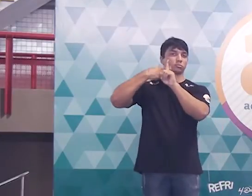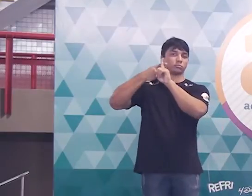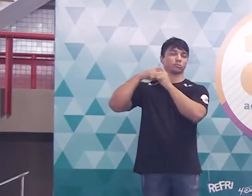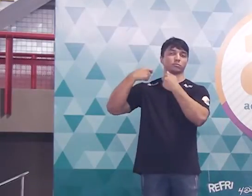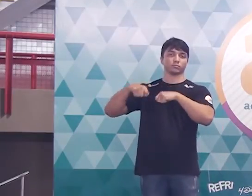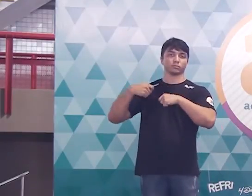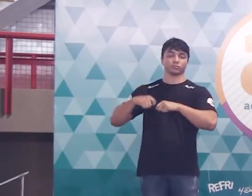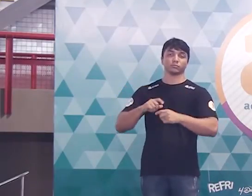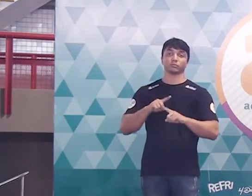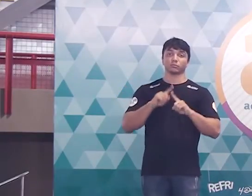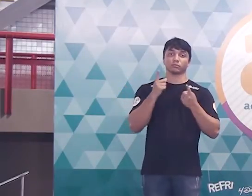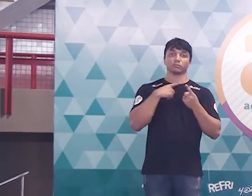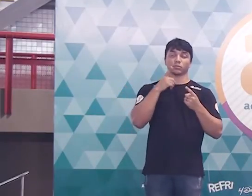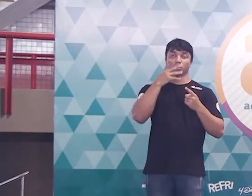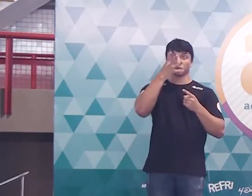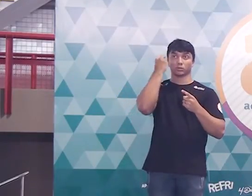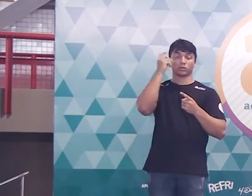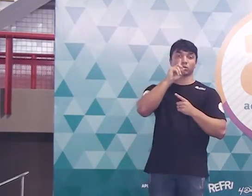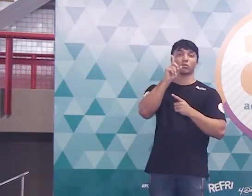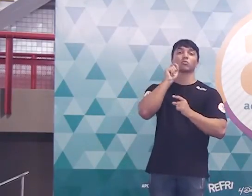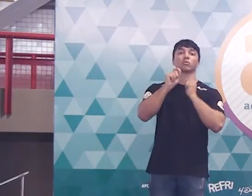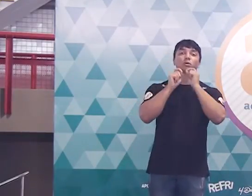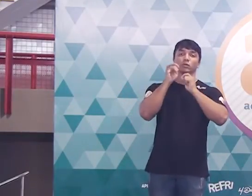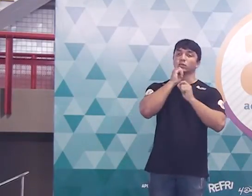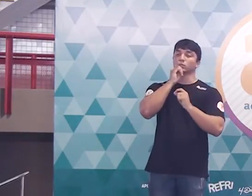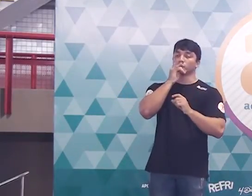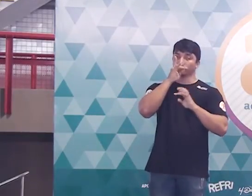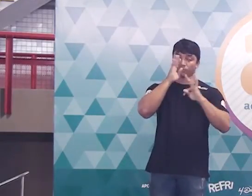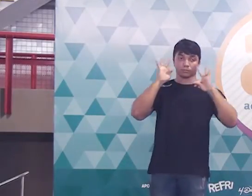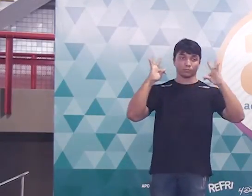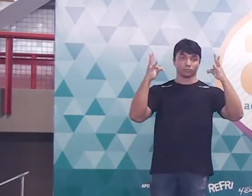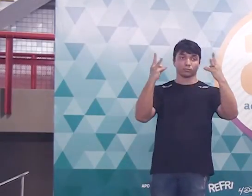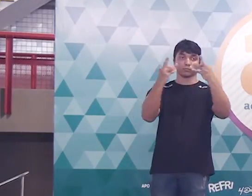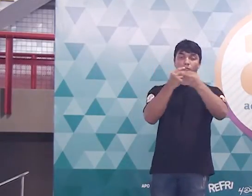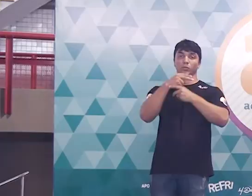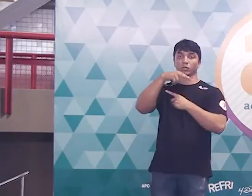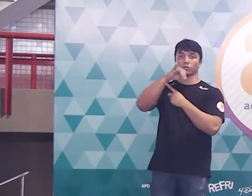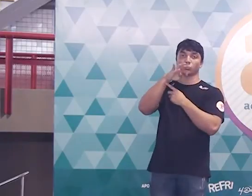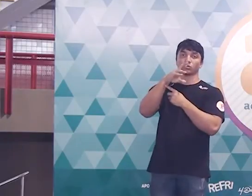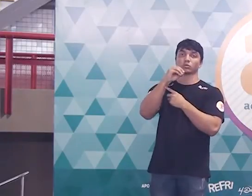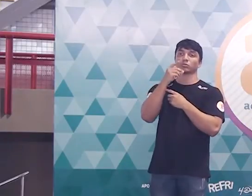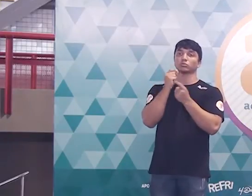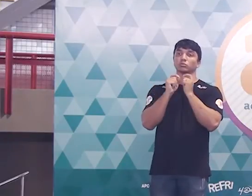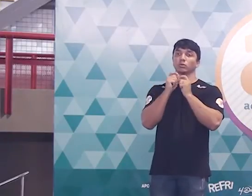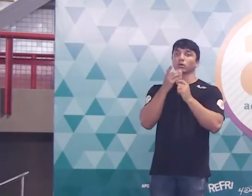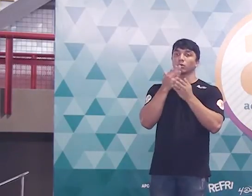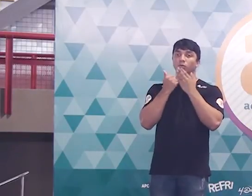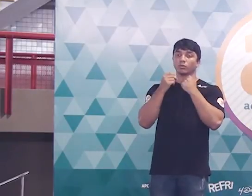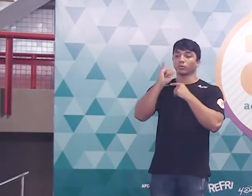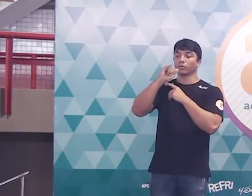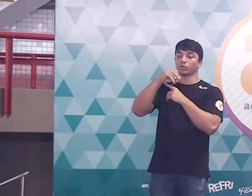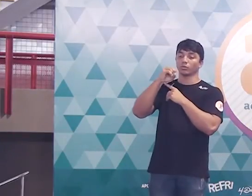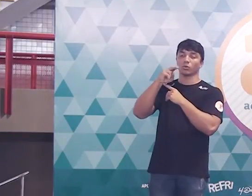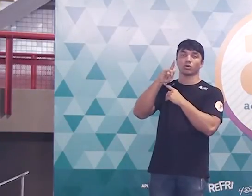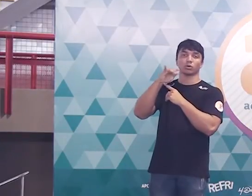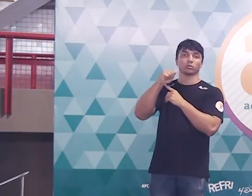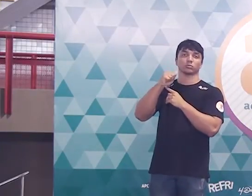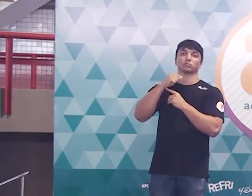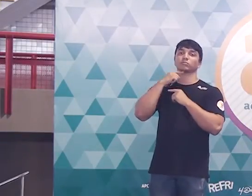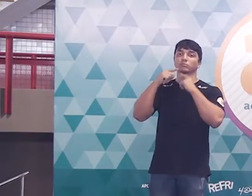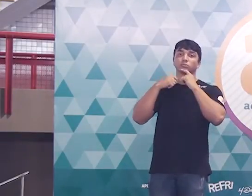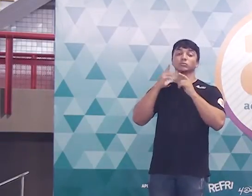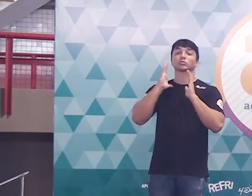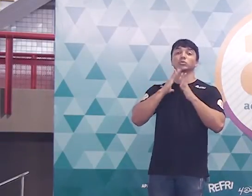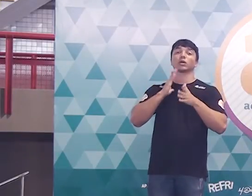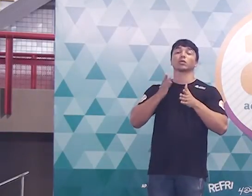nitrogênio. Só que não esqueçam, ninguém aqui consome nitrogênio na forma o quê? Inorgânica. Ele